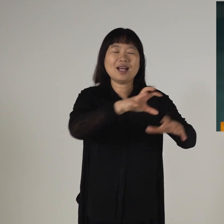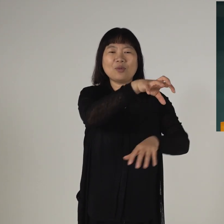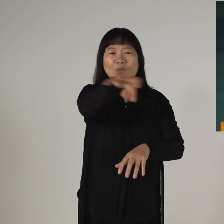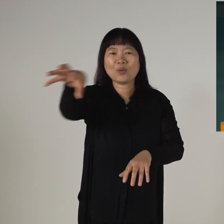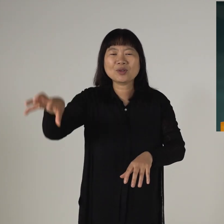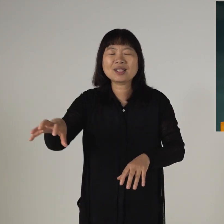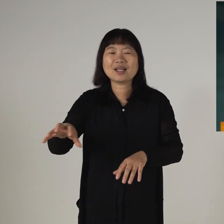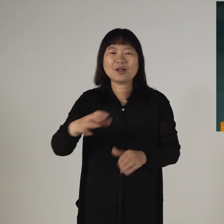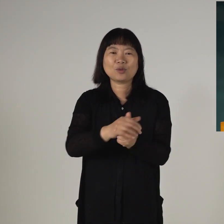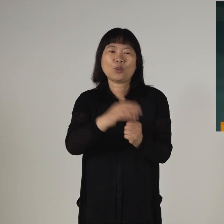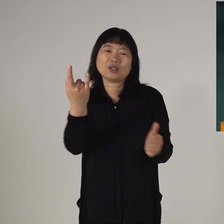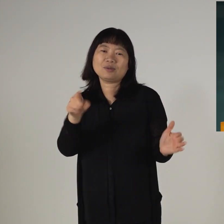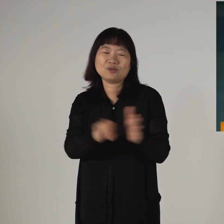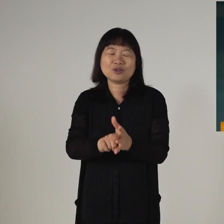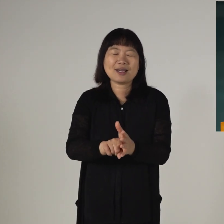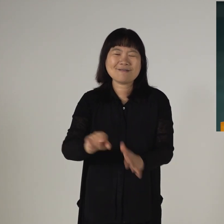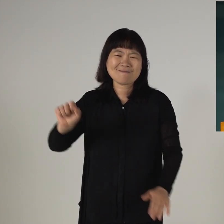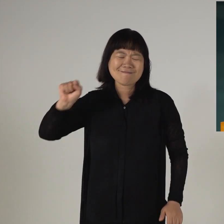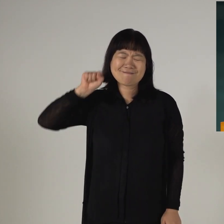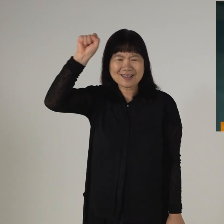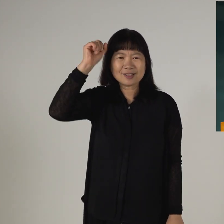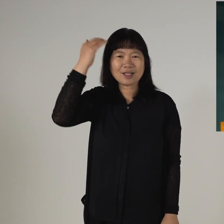조선인들이 조국의